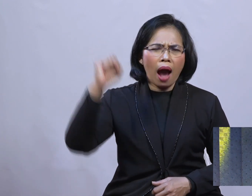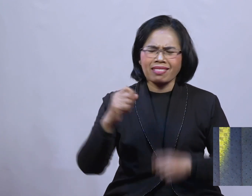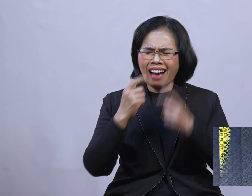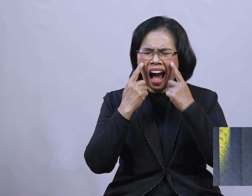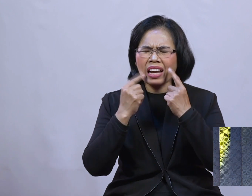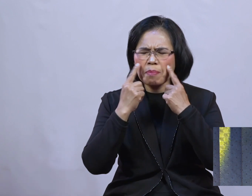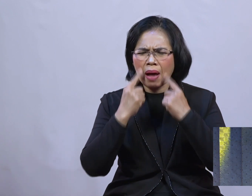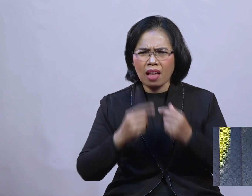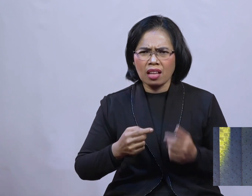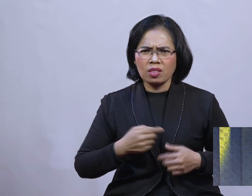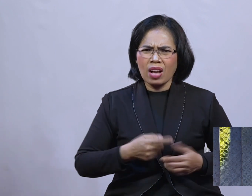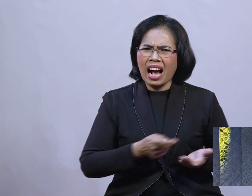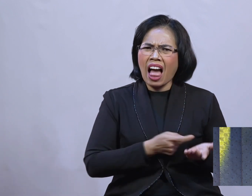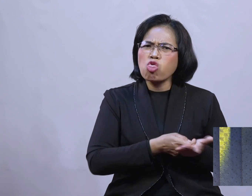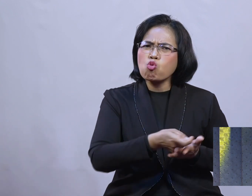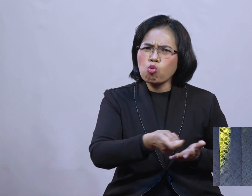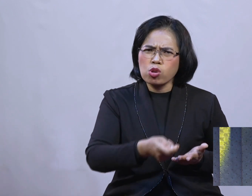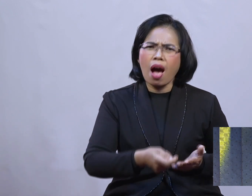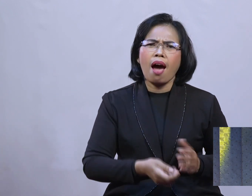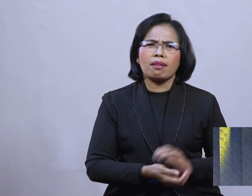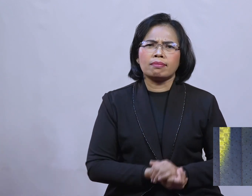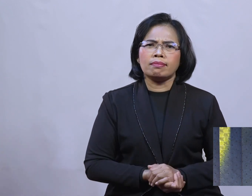kita bicarakan ketulusan